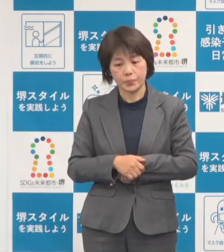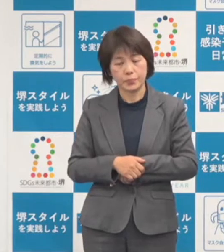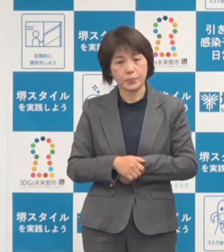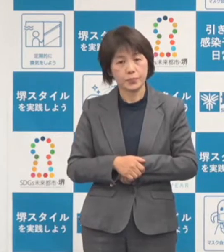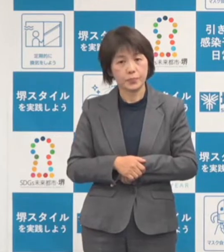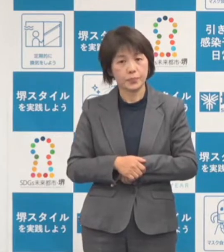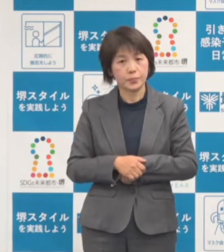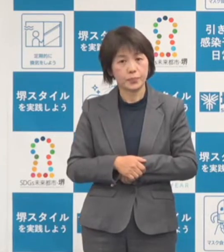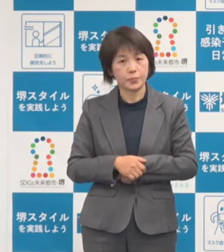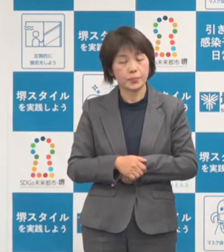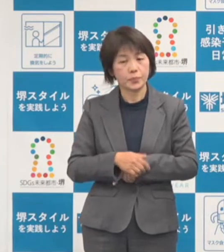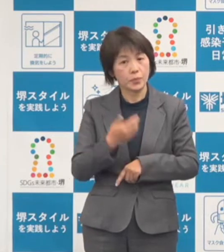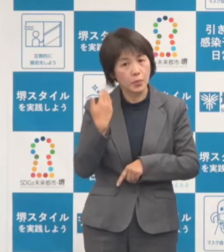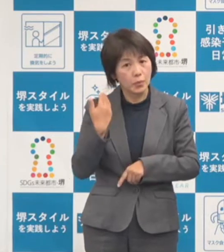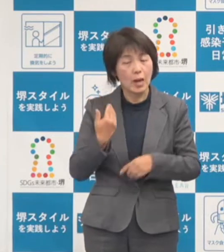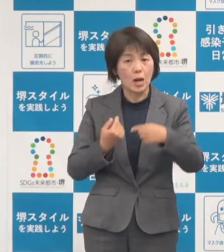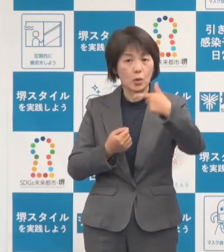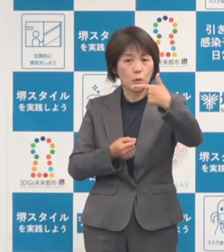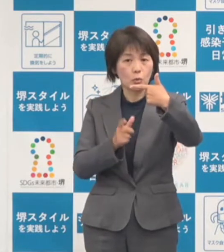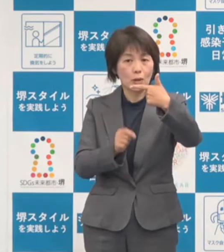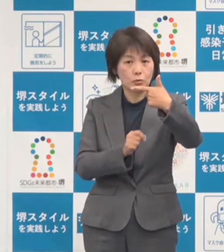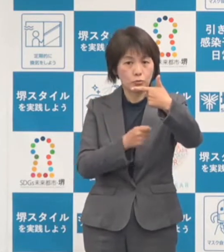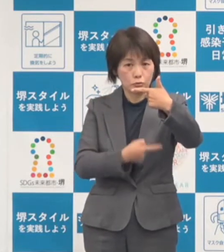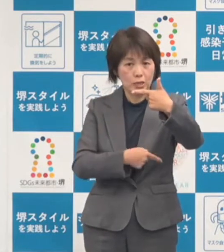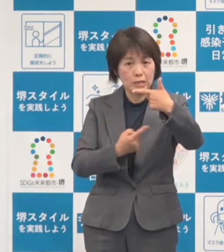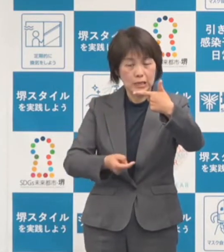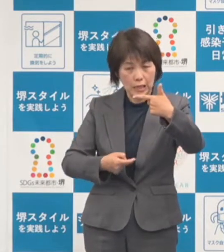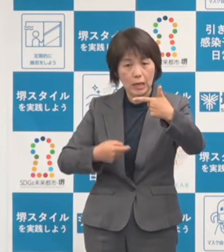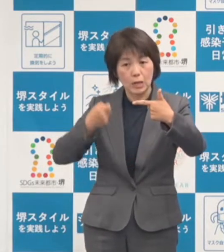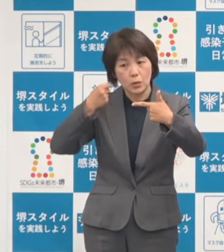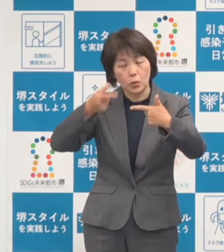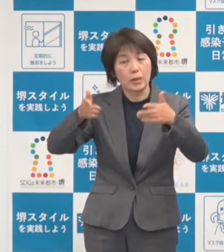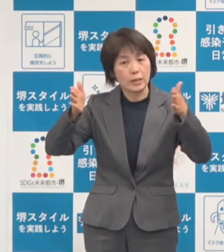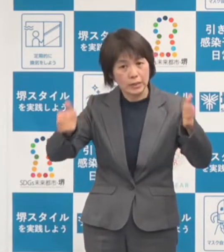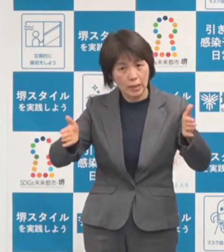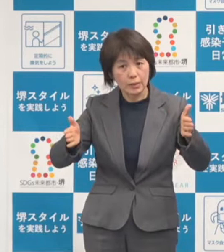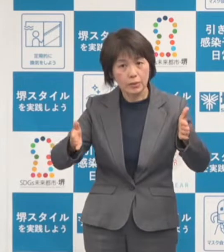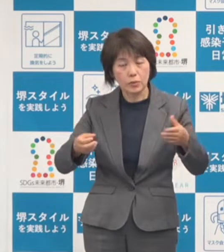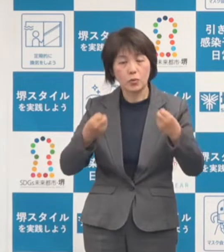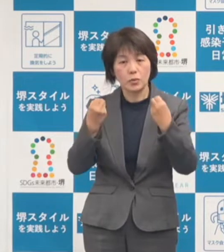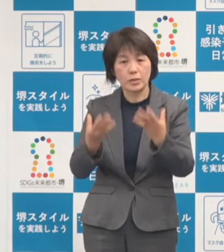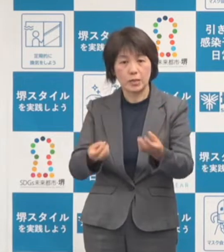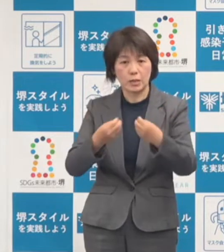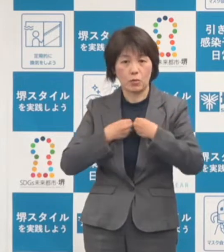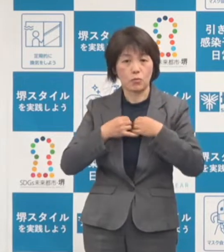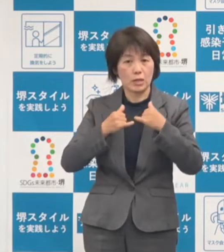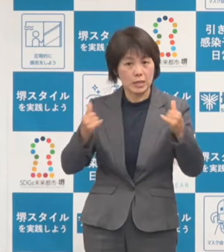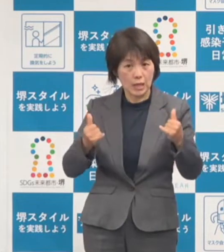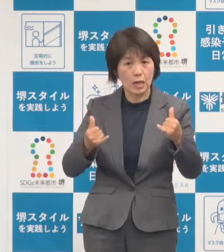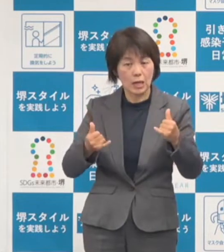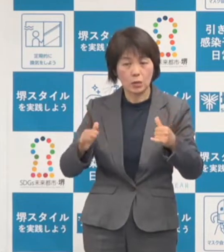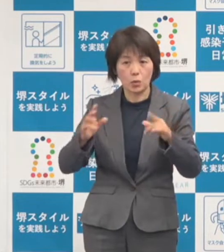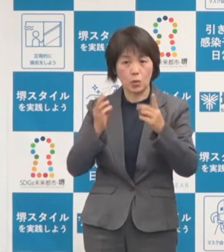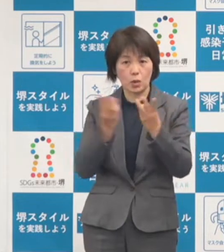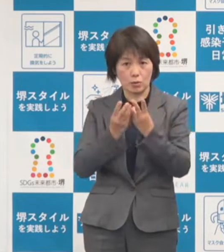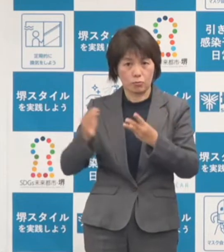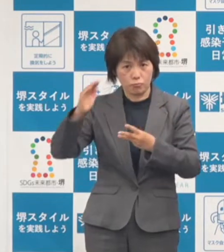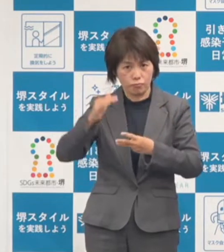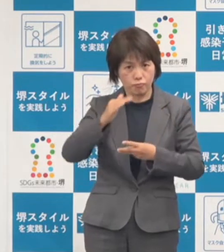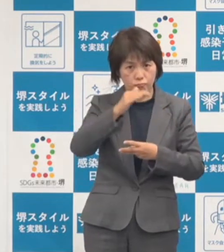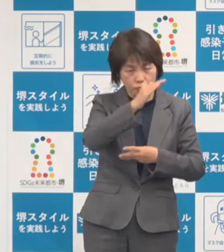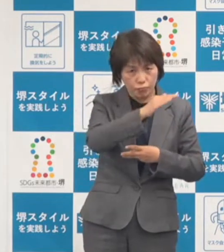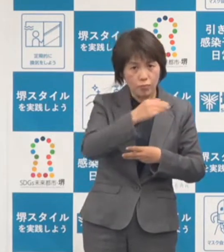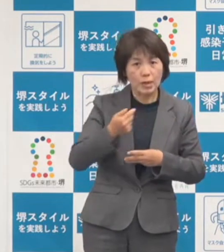これは6月1日からこの半年間の新規陽性者数の推移です。第7波の